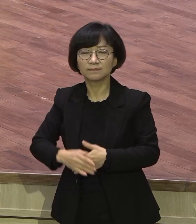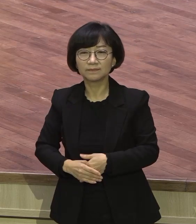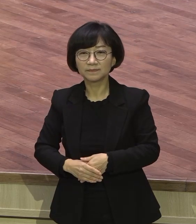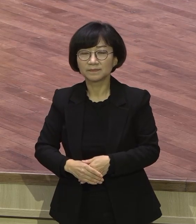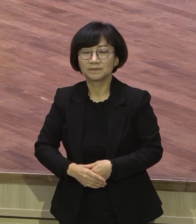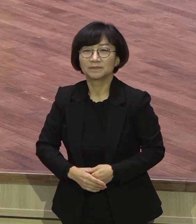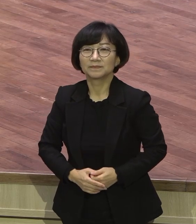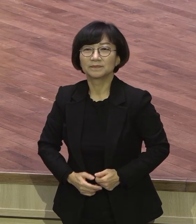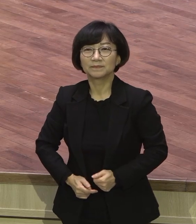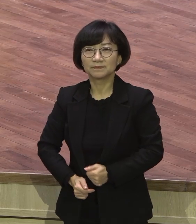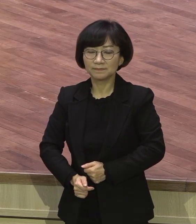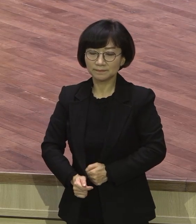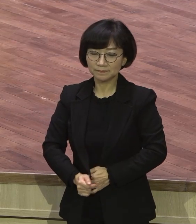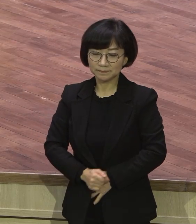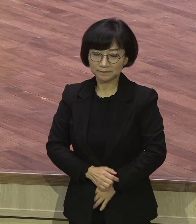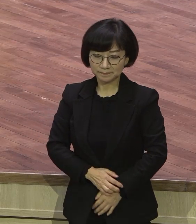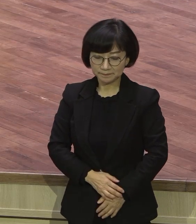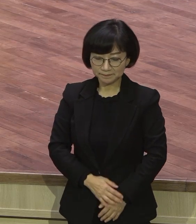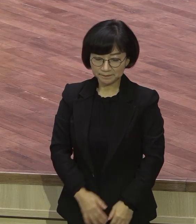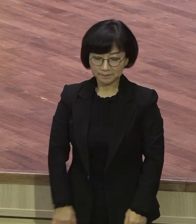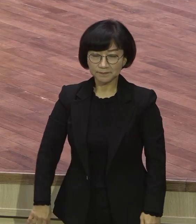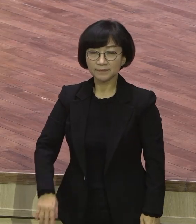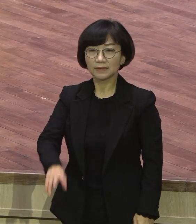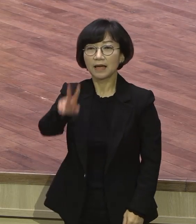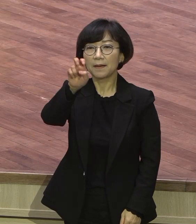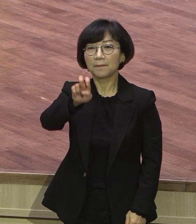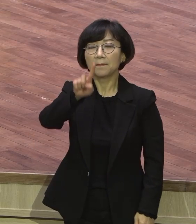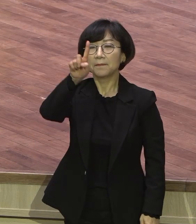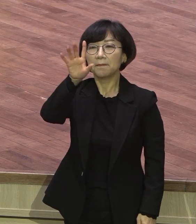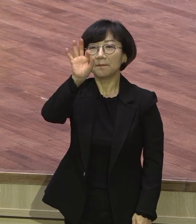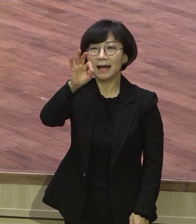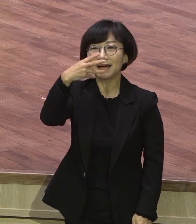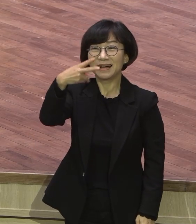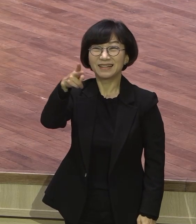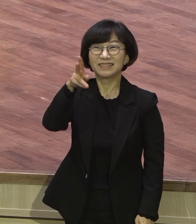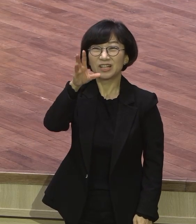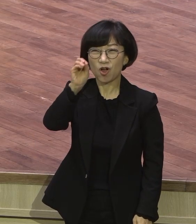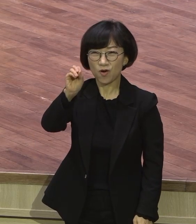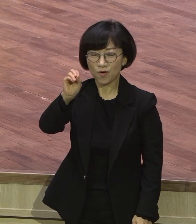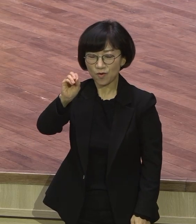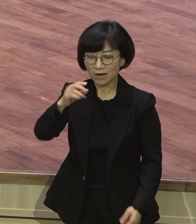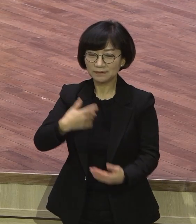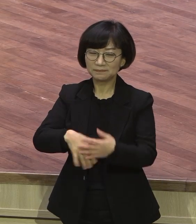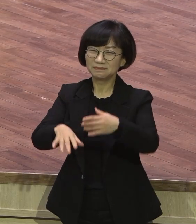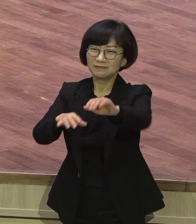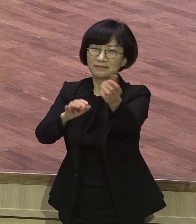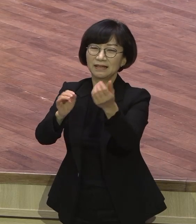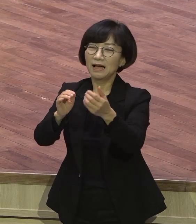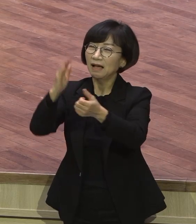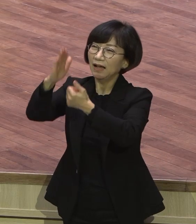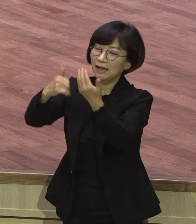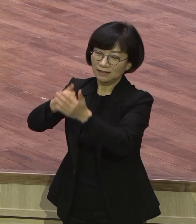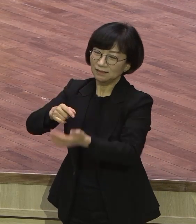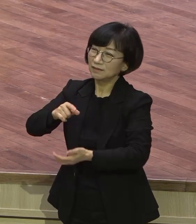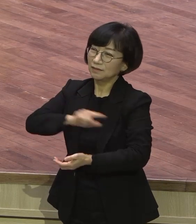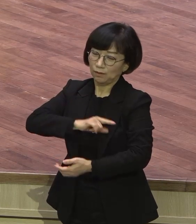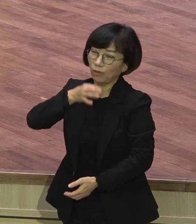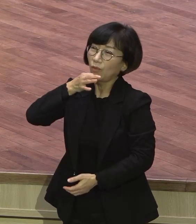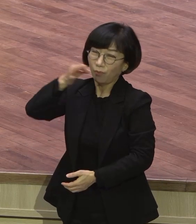여기서 망령떼다 이 말이 히브리 말로 싸우에라 합니다. 싸우에가 뭐냐? 헛떼다. 가치가 없다. 그런 뜻이에요.